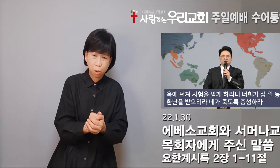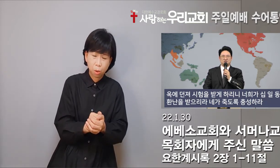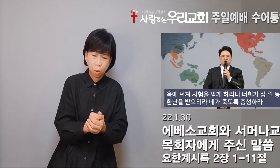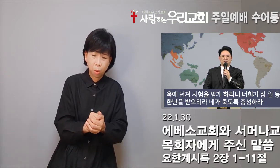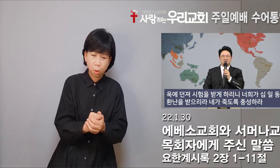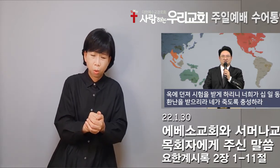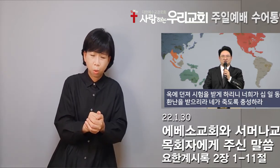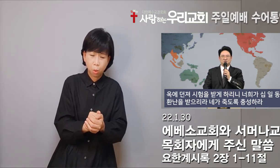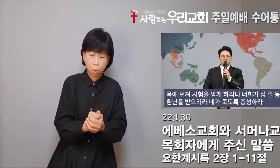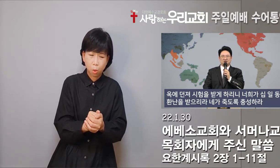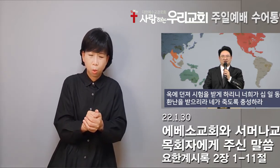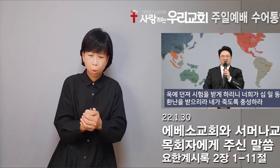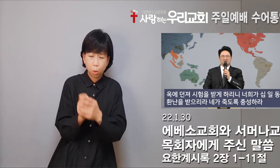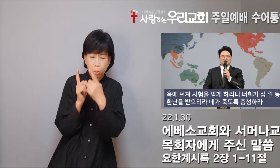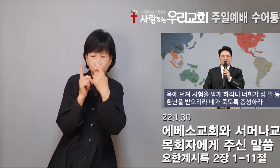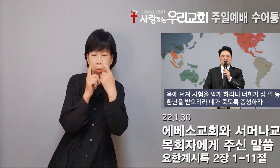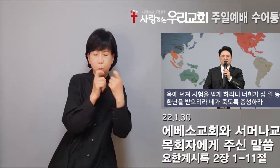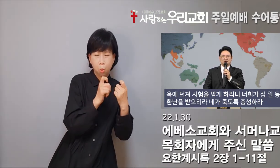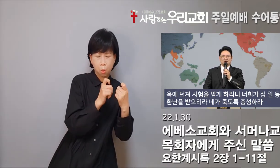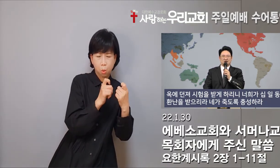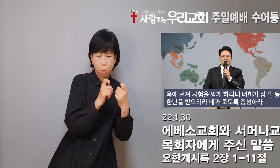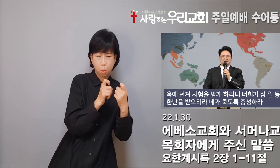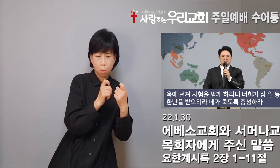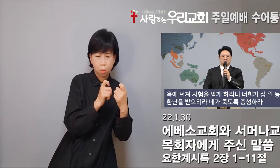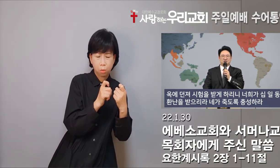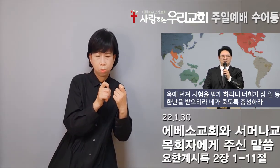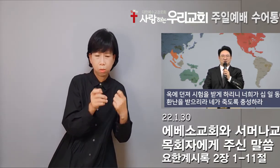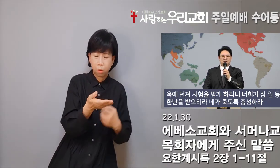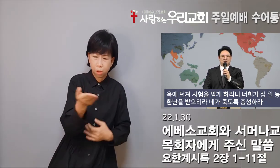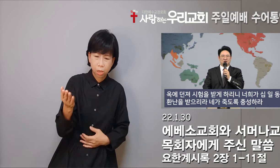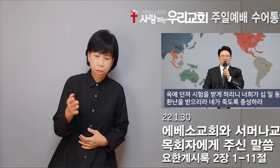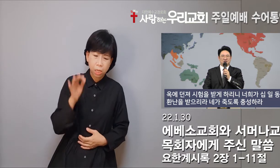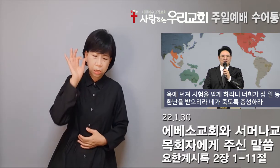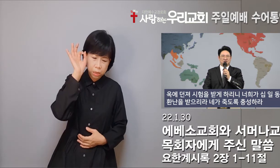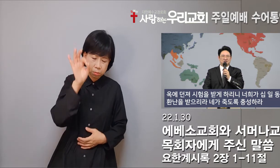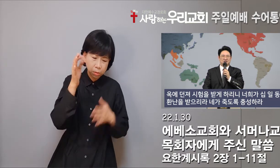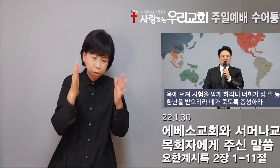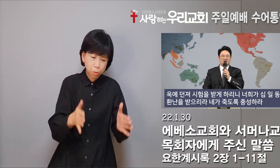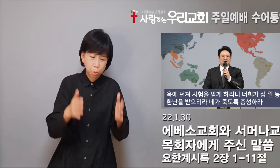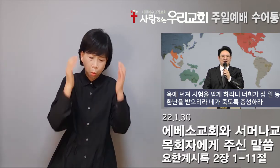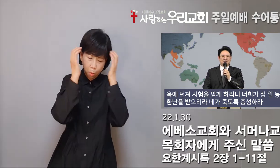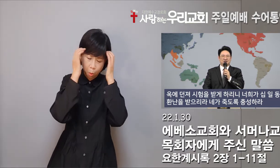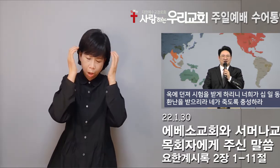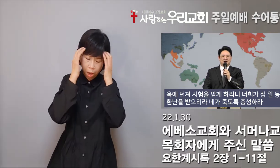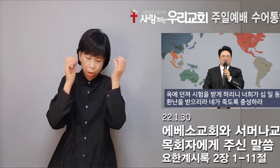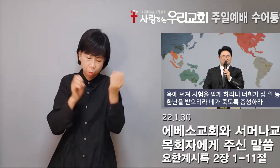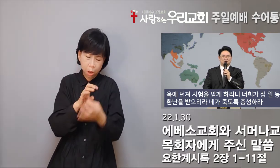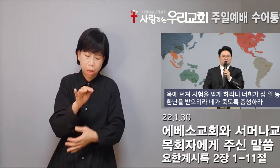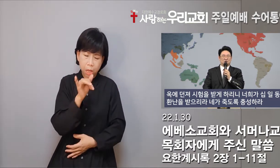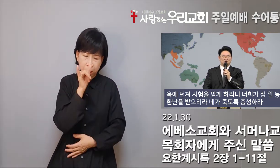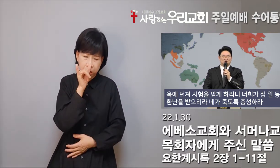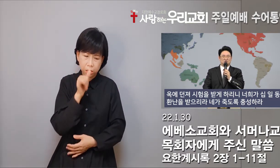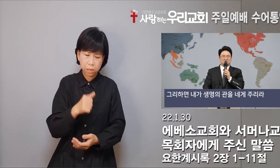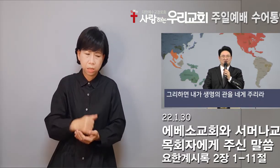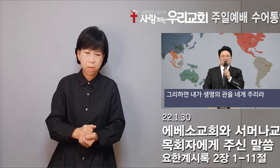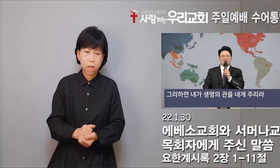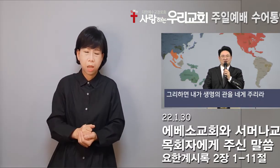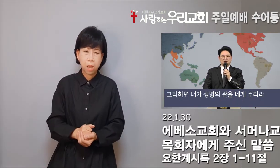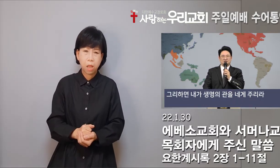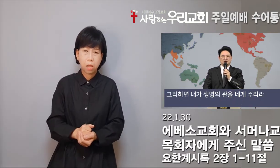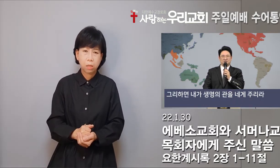욕에 던져 시험을 받게 하리니 너희가 10일 동안 환난을 받으리라. 내가 죽도록